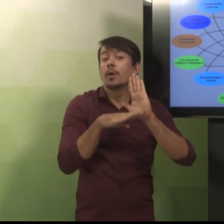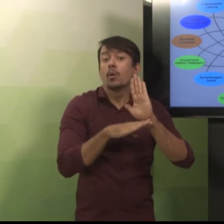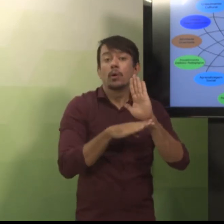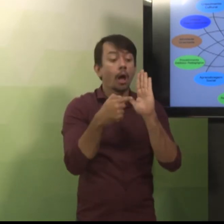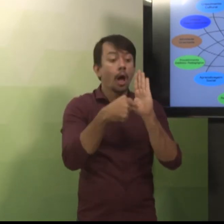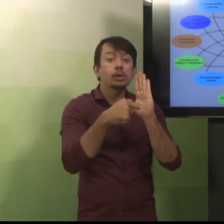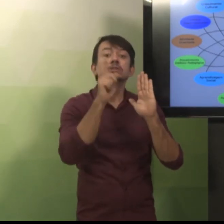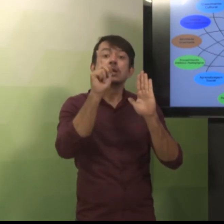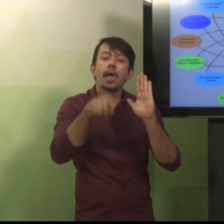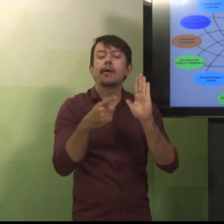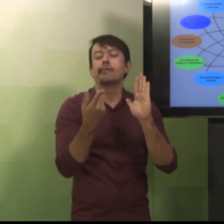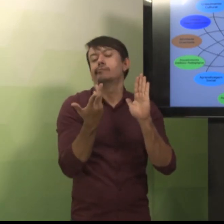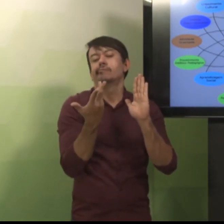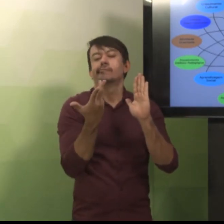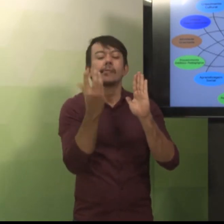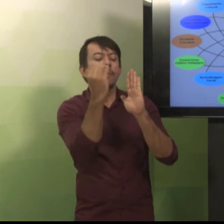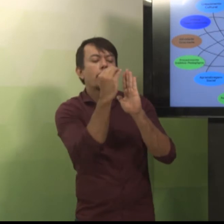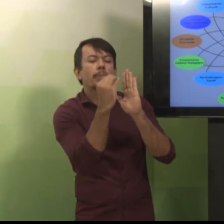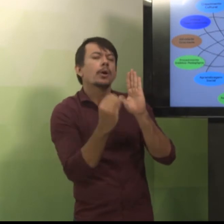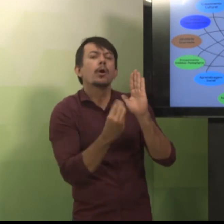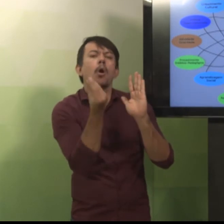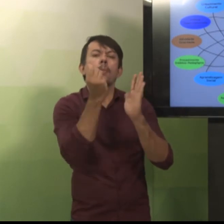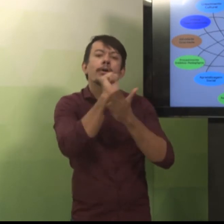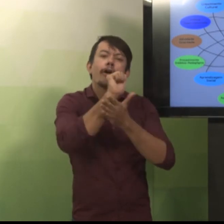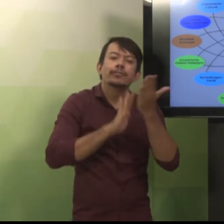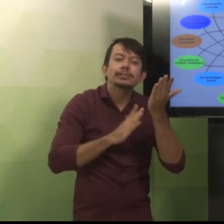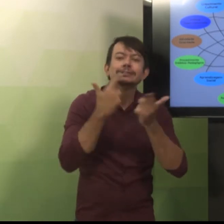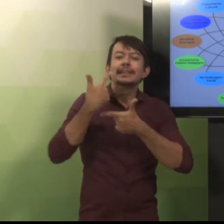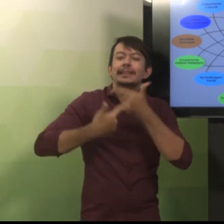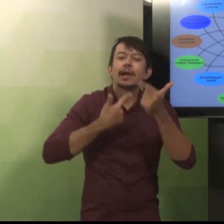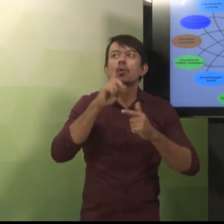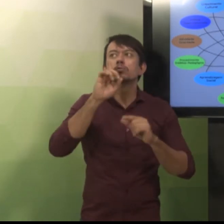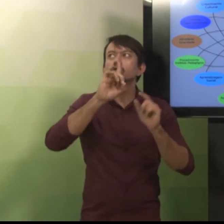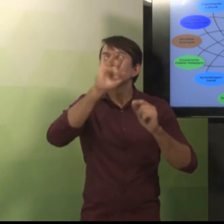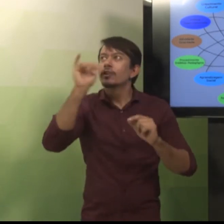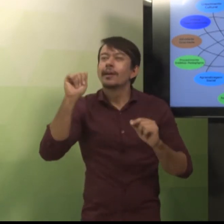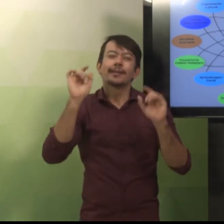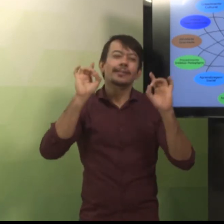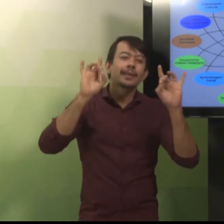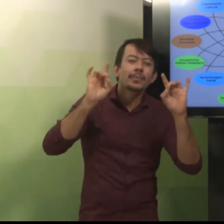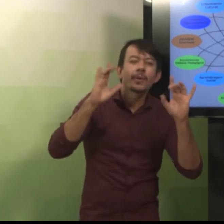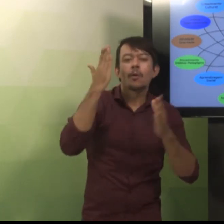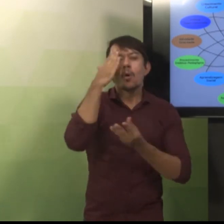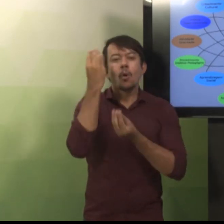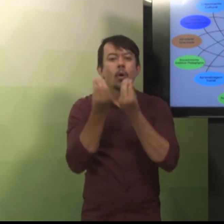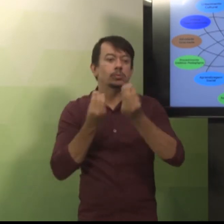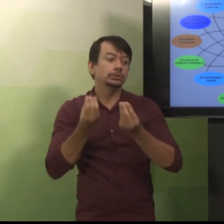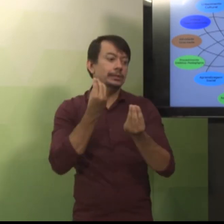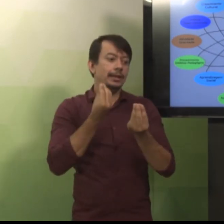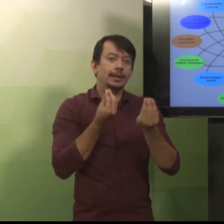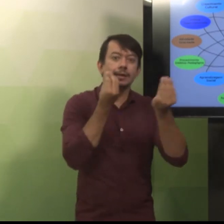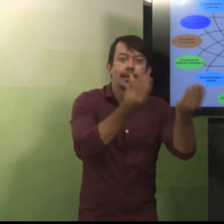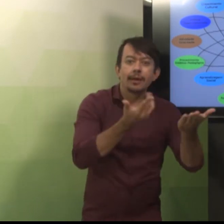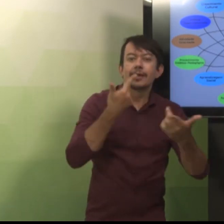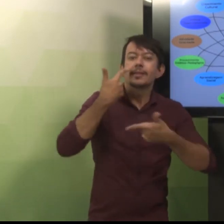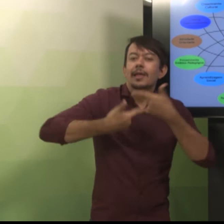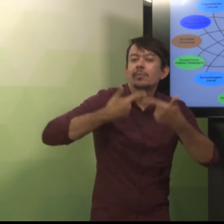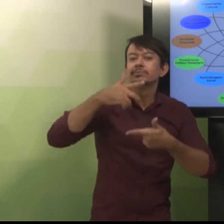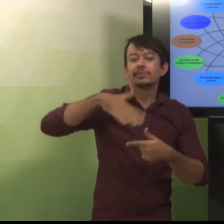Então, com relação à organização de um cronograma de atividades, por exemplo, dias especiais, o que eu posso oferecer a